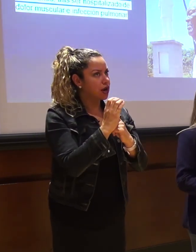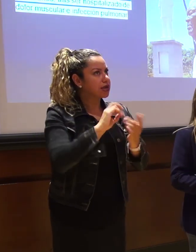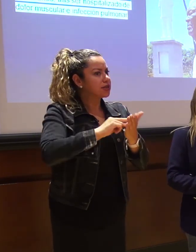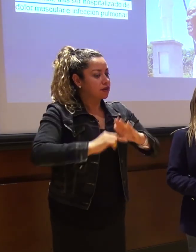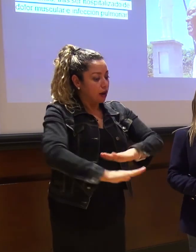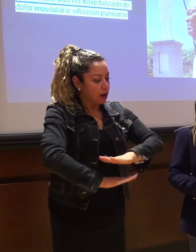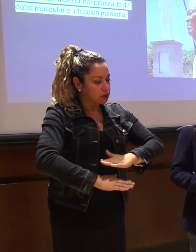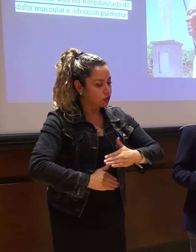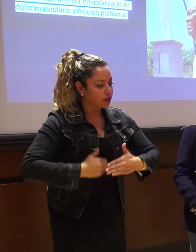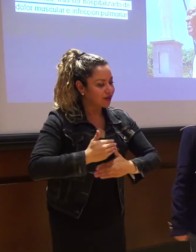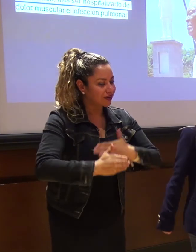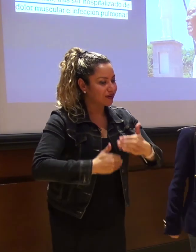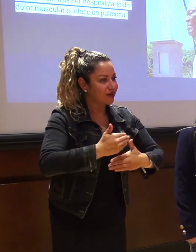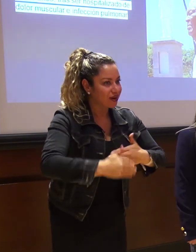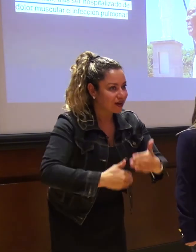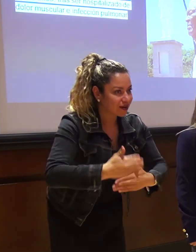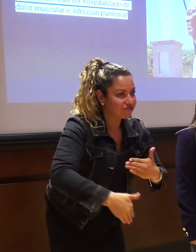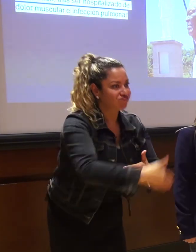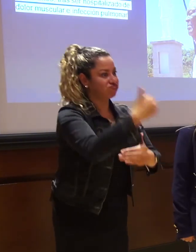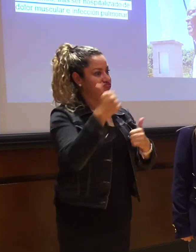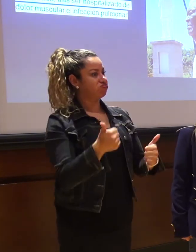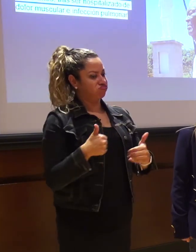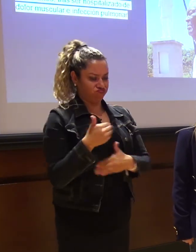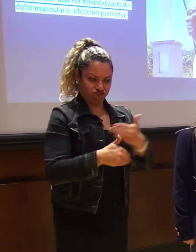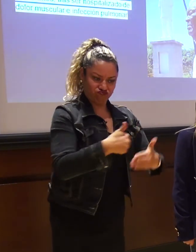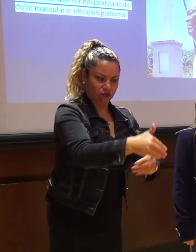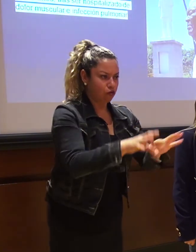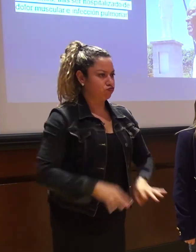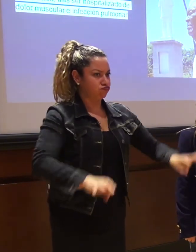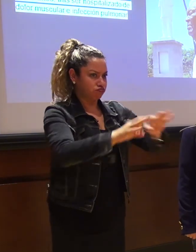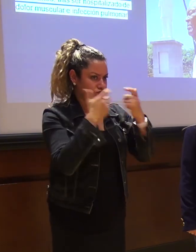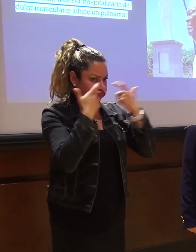entonces me parece algo muy chévere, una apuesta muy, muy significativa.